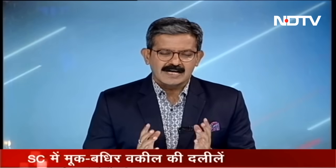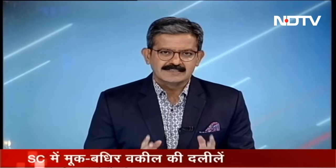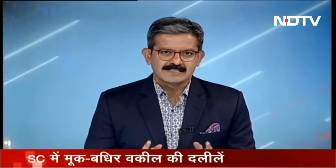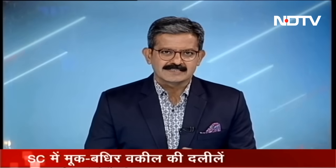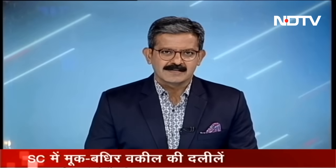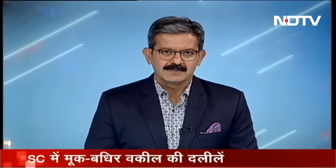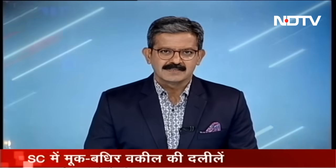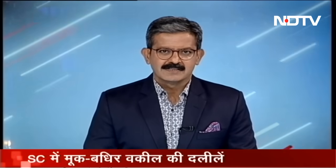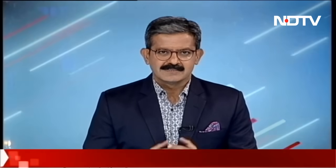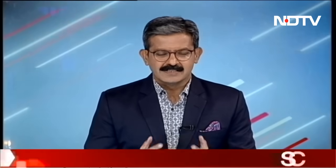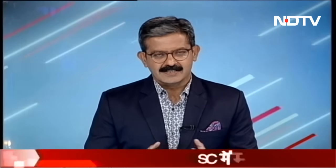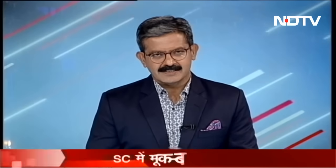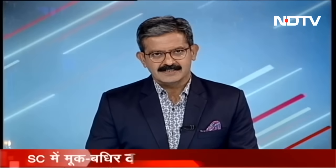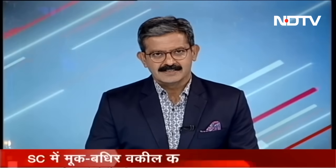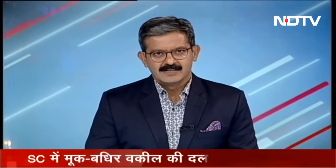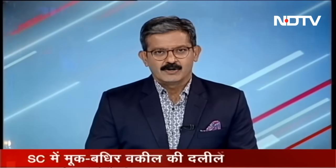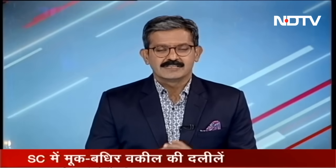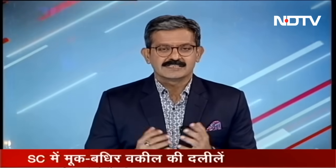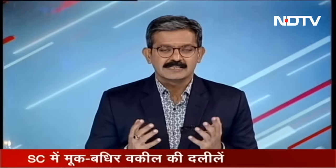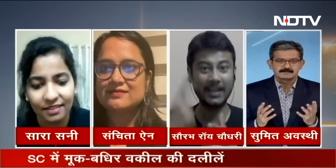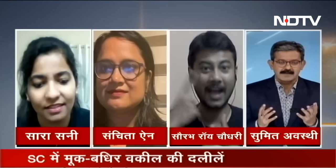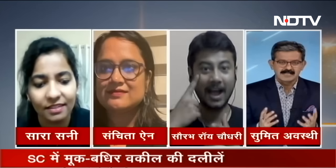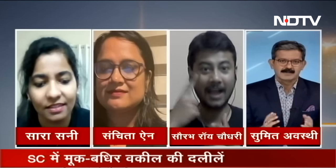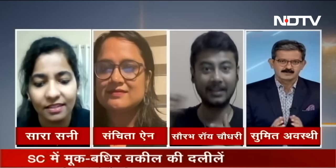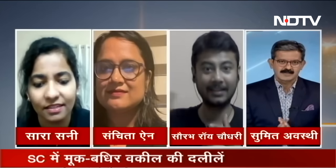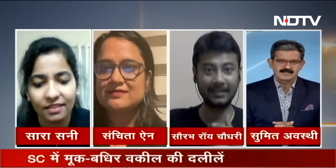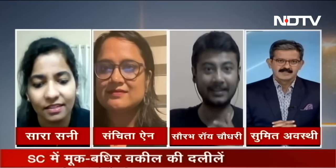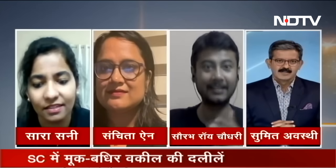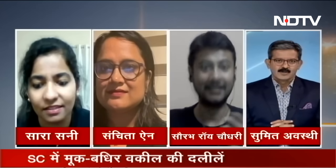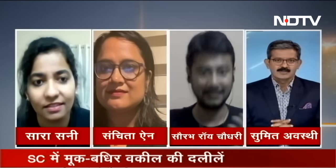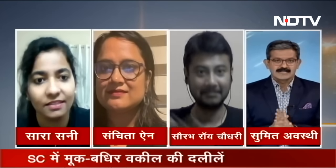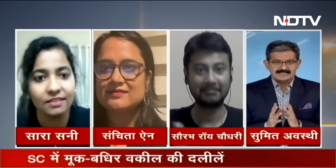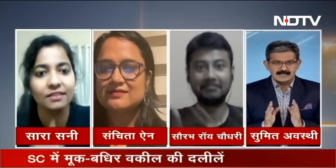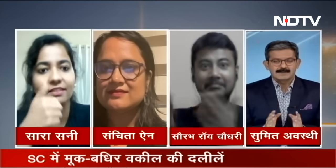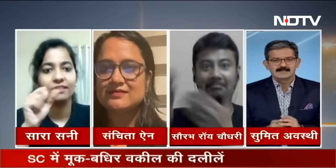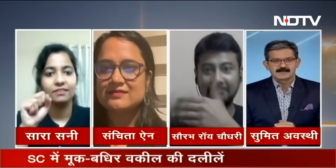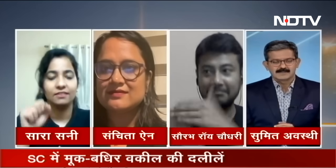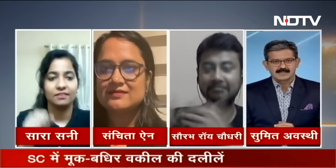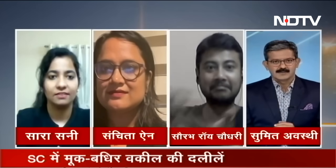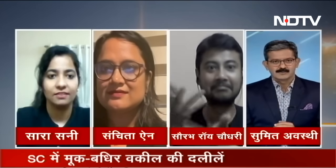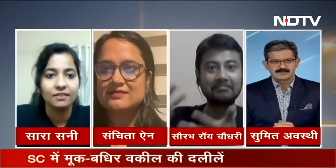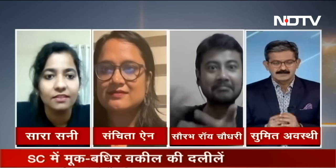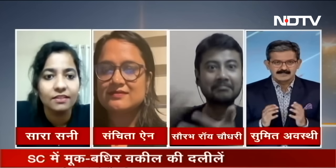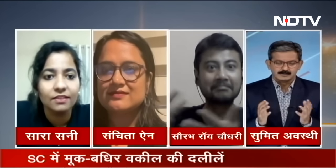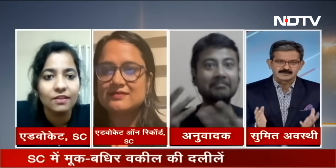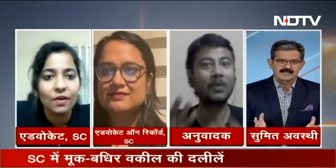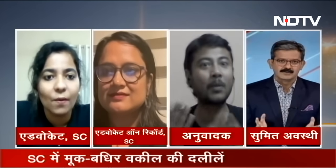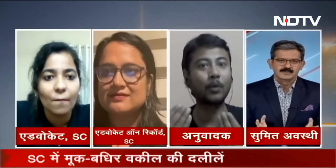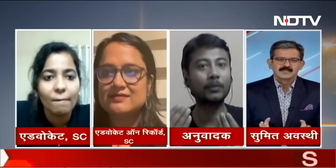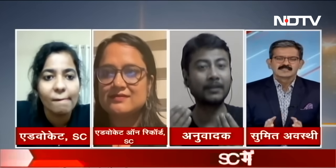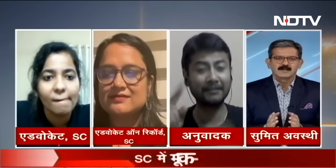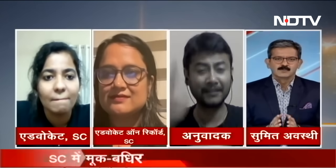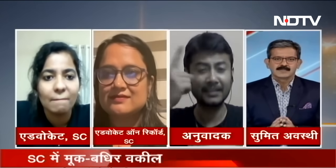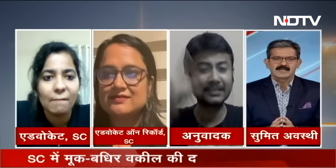मुख्य न्यायाधीश के सामने जिरह की है और ये शायद पहली बार हुआ है। और ये इसलिए पहली बार मैं कह रहा हूं, इसलिए मैं अद्भुत कह रहा